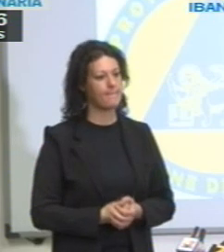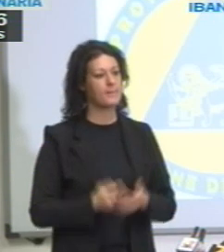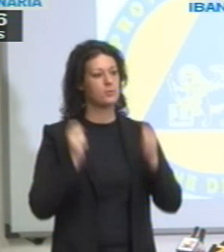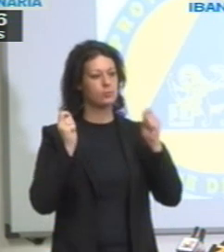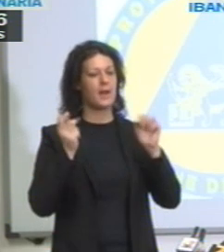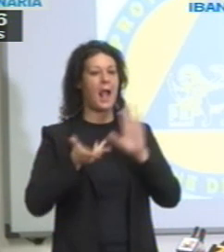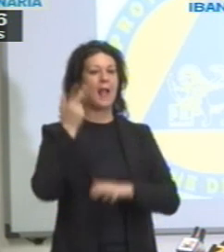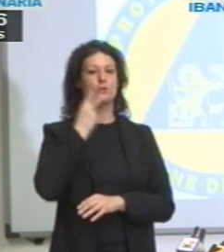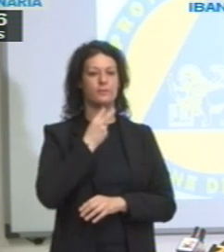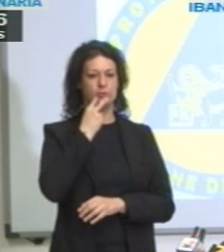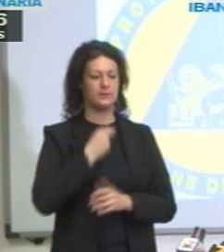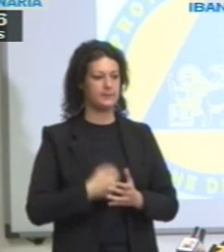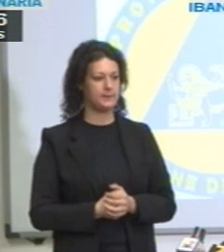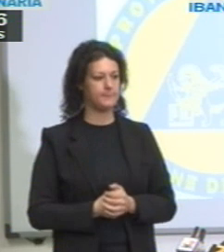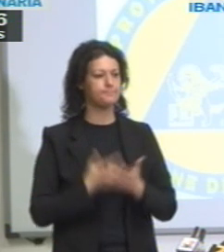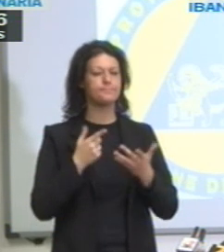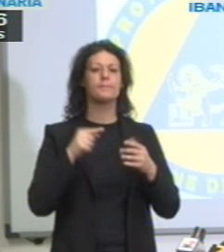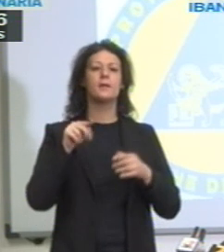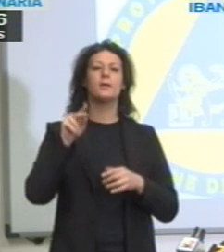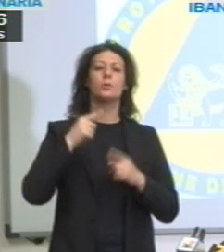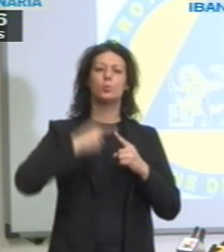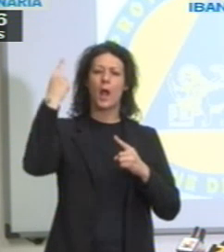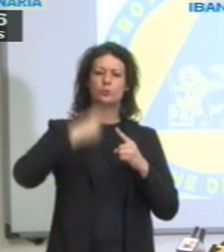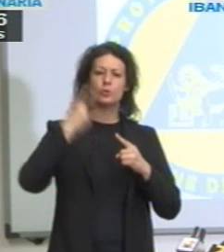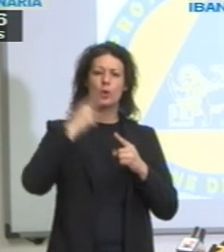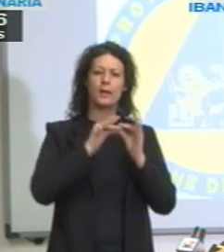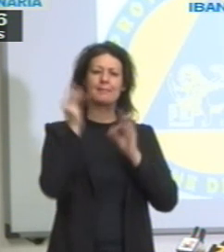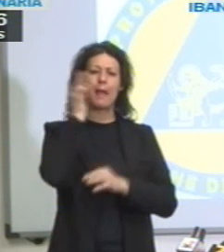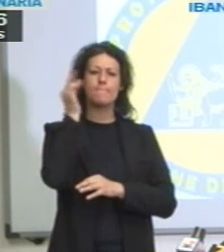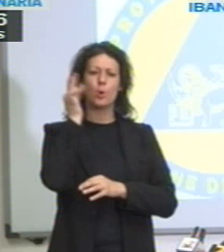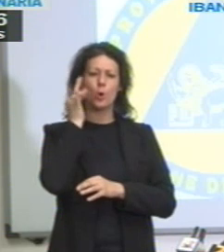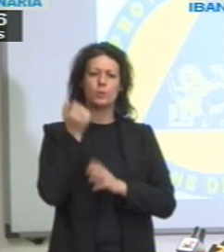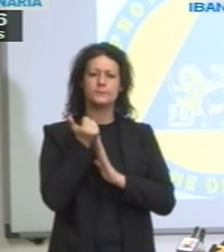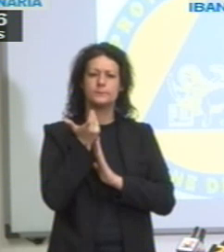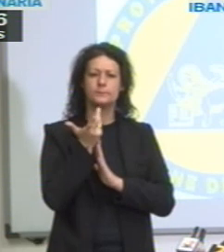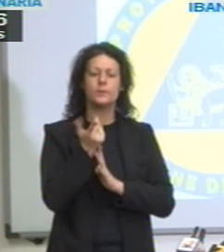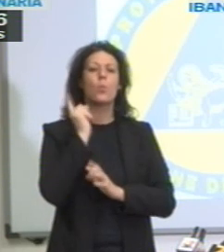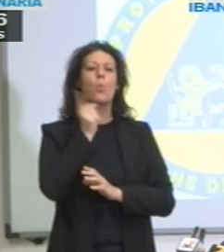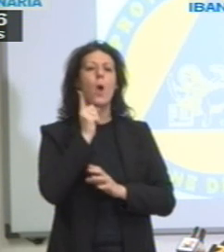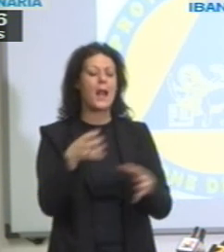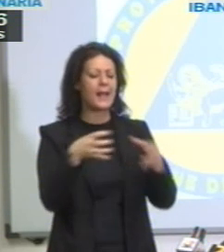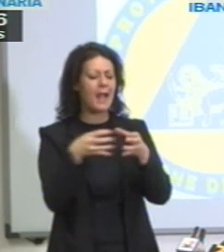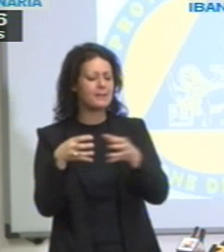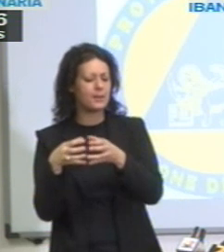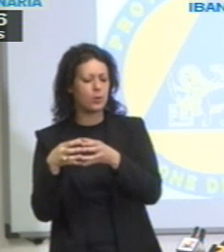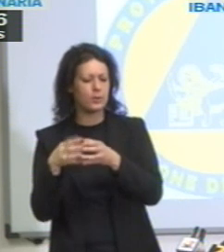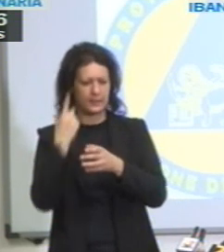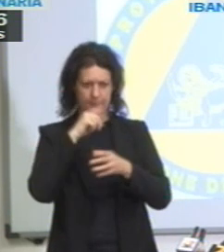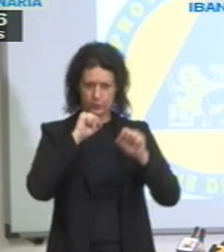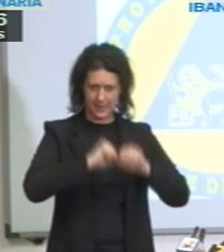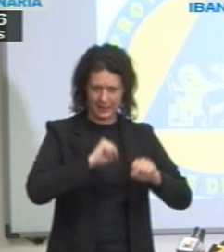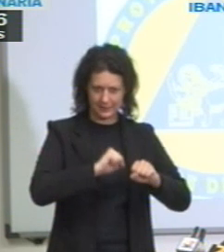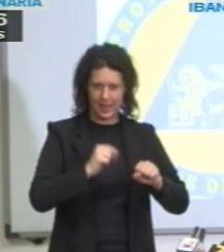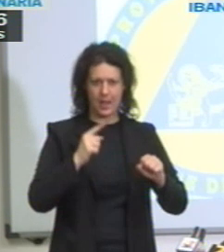Alto Vicentino. Le migliaia di tamponi che vengono effettuati ogni giorno, a quali categorie sono prevalentemente destinate? Sanità, sociale,